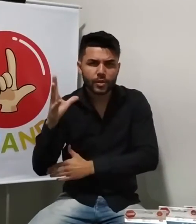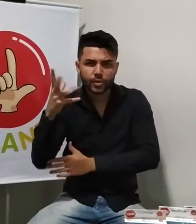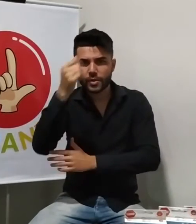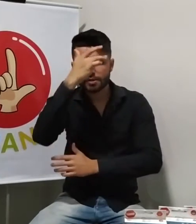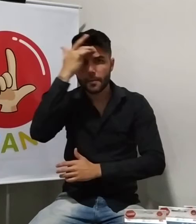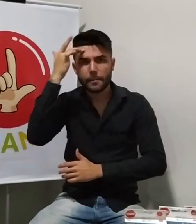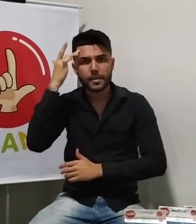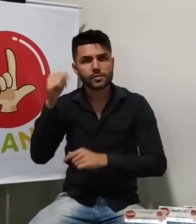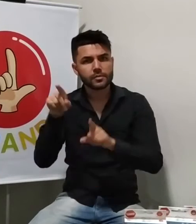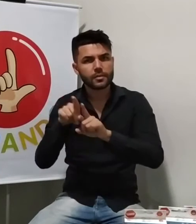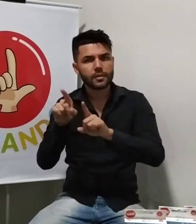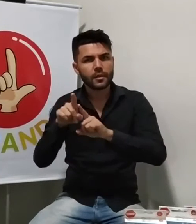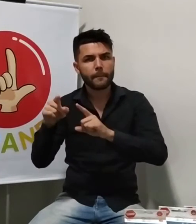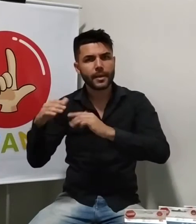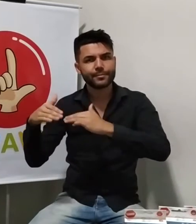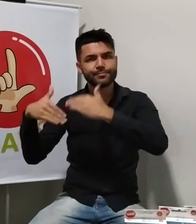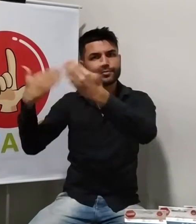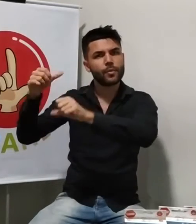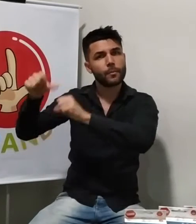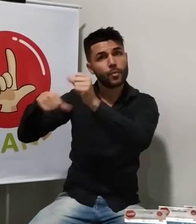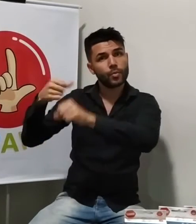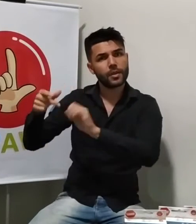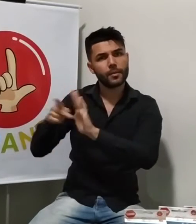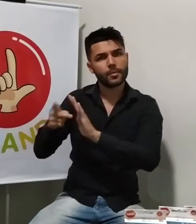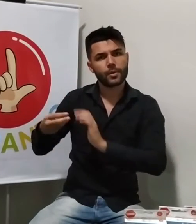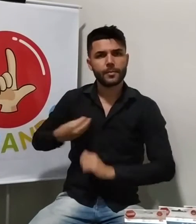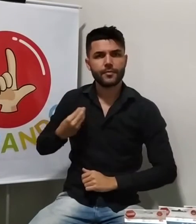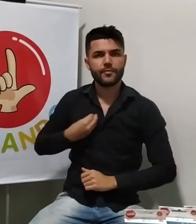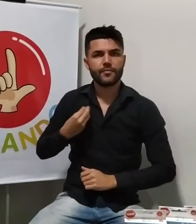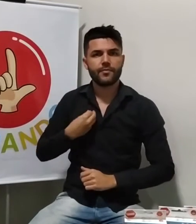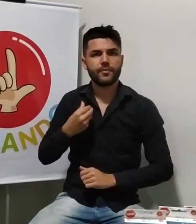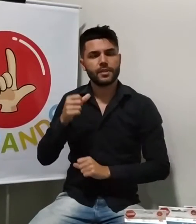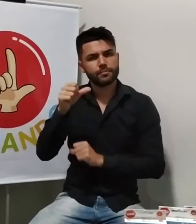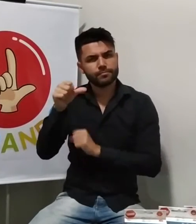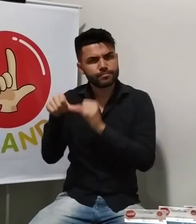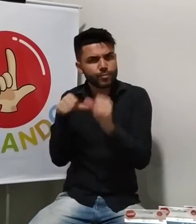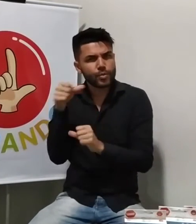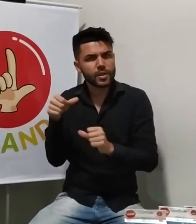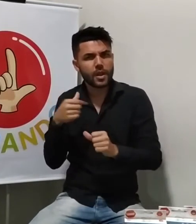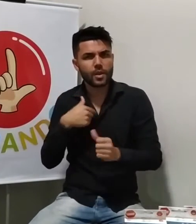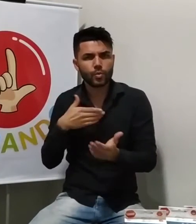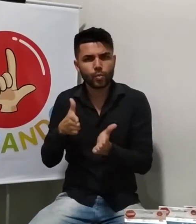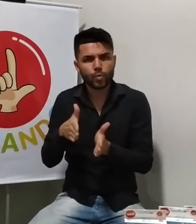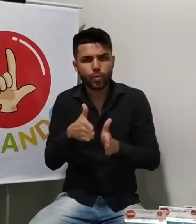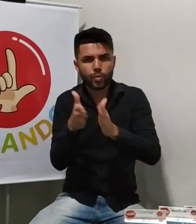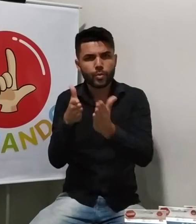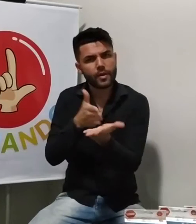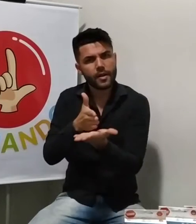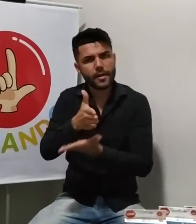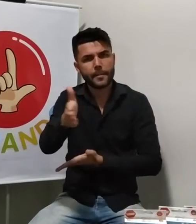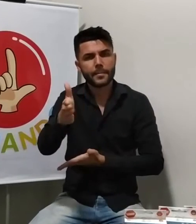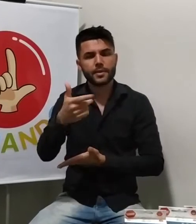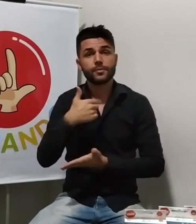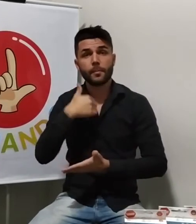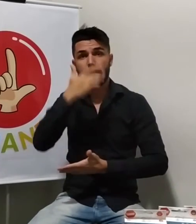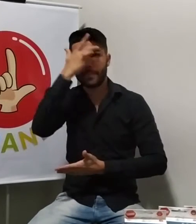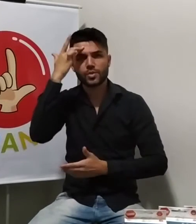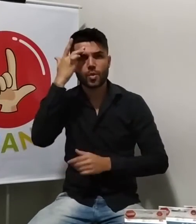muitas vezes contrariando a muitos que duvidam do nosso potencial. Se você não veio ao mundo a passeio e quer construir os seus projetos, eu te garanto que